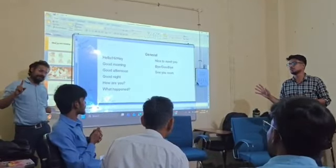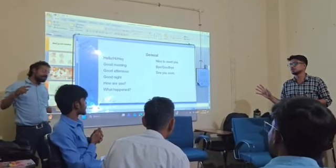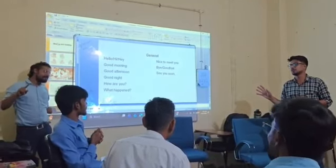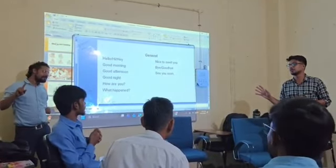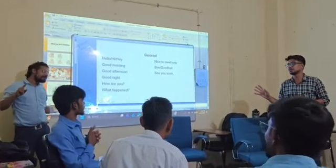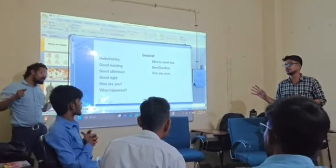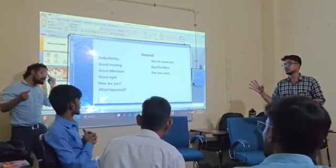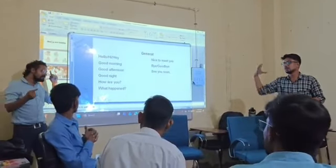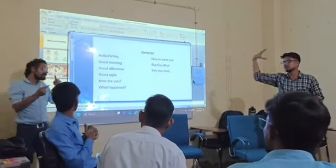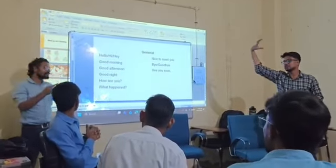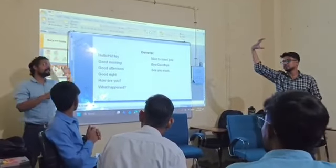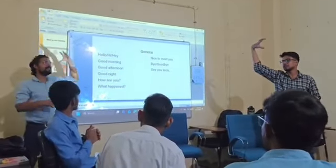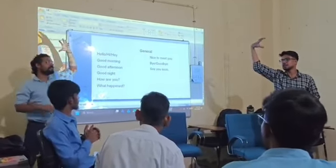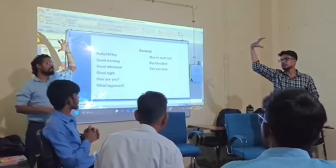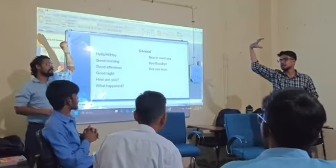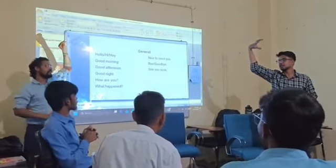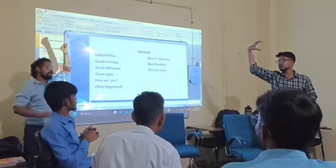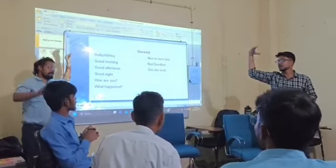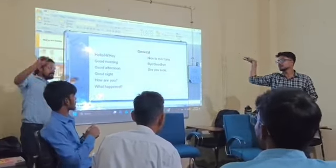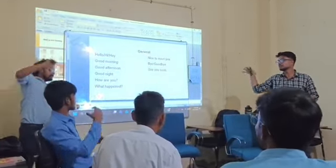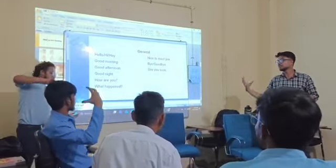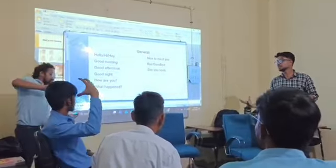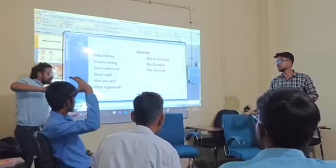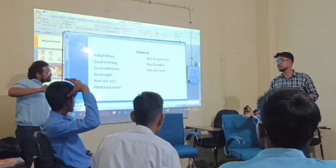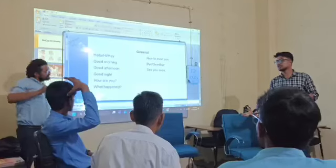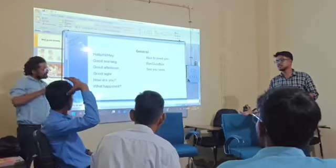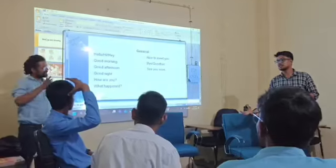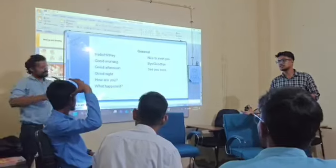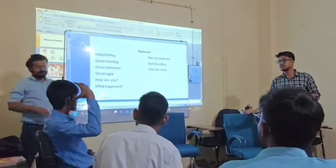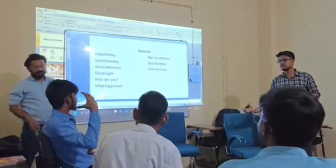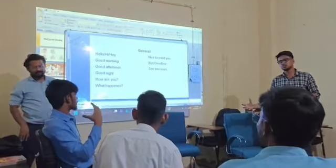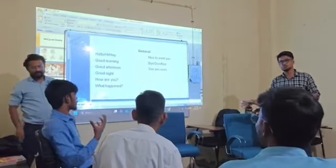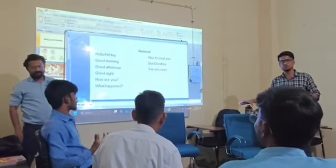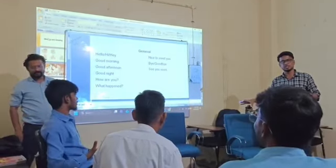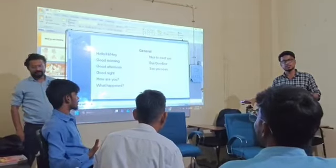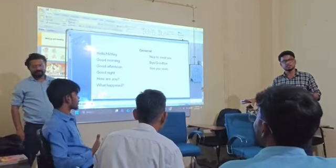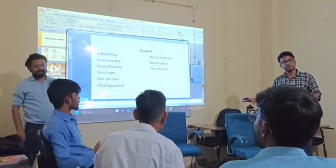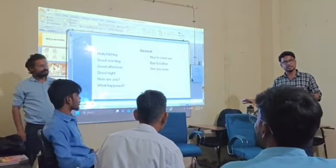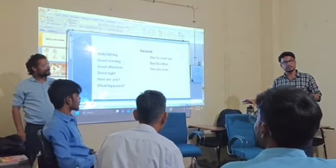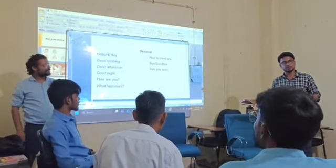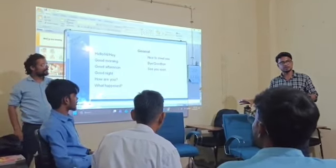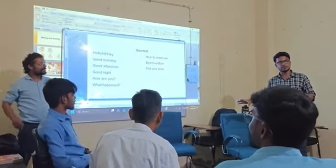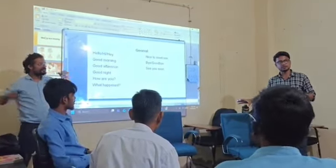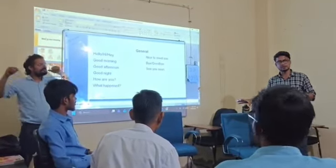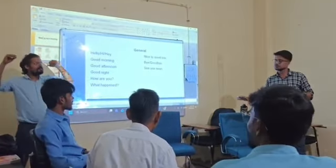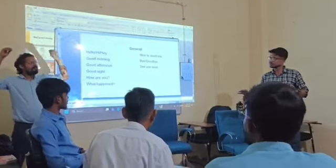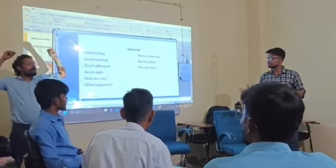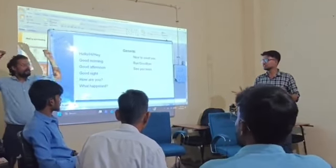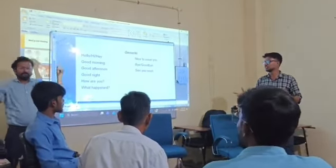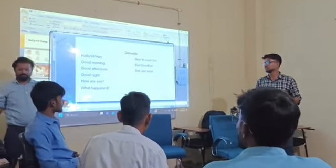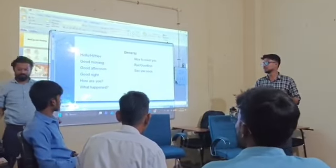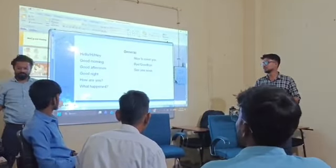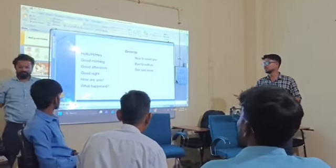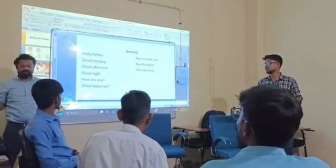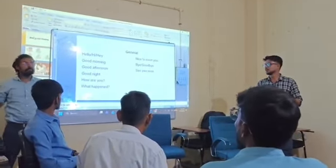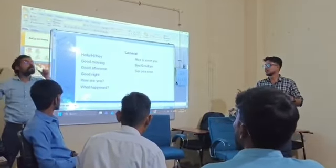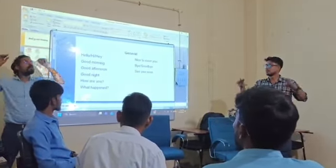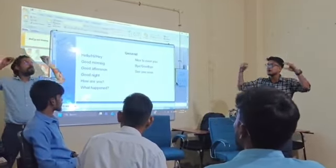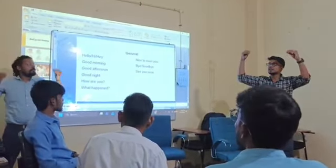दोपहर का। जैसे यहाँ कर रहे हैं, अब सर बता रहे हैं यहाँ ऐसे कर देंगे तो मीनिंग वही रहेगा, चेंज हो जाएगा। बारिश